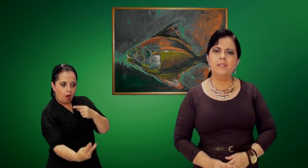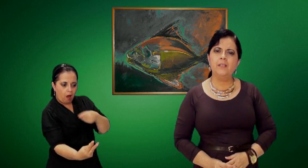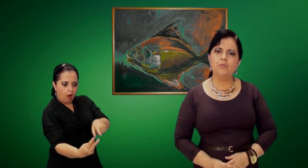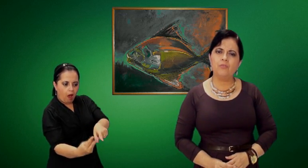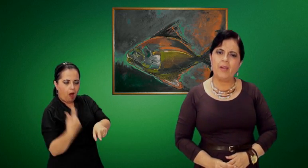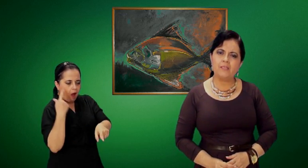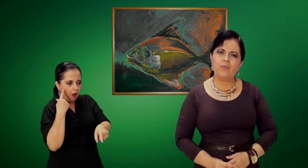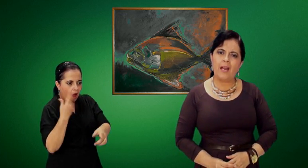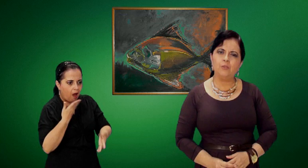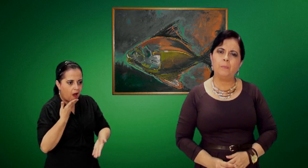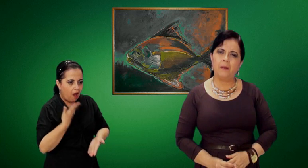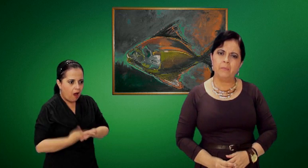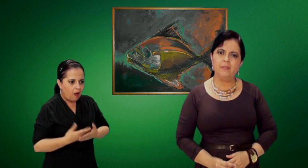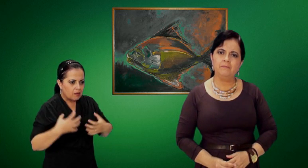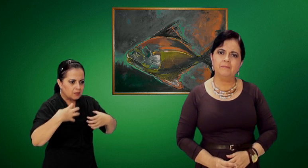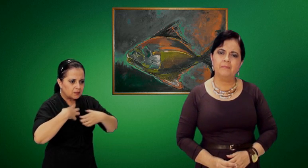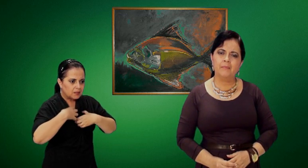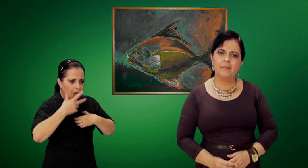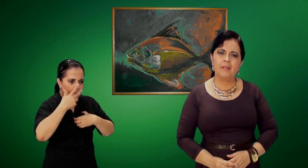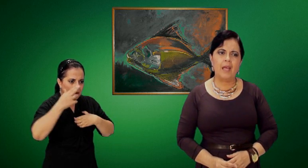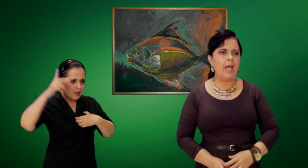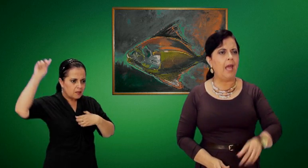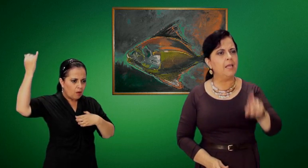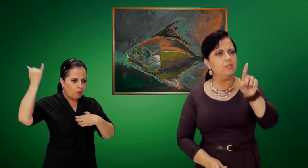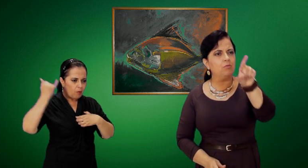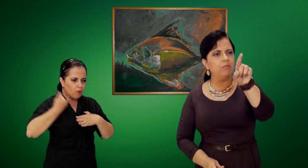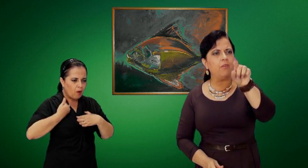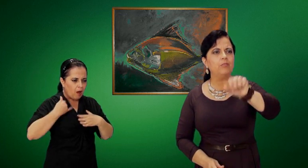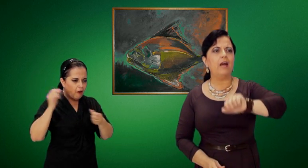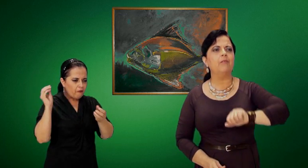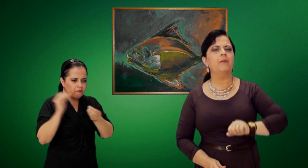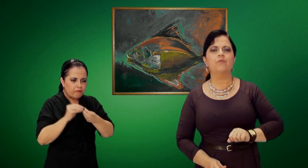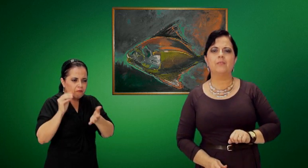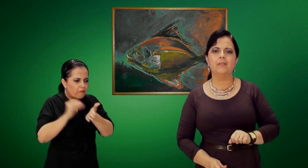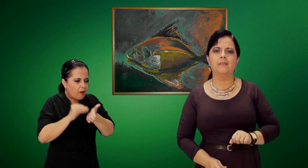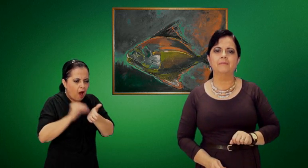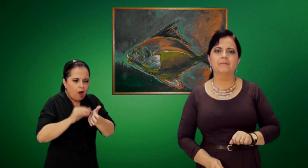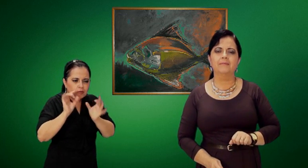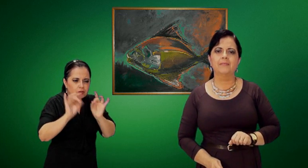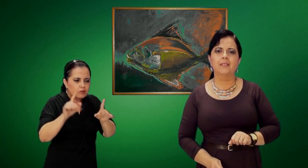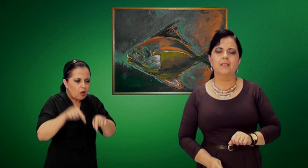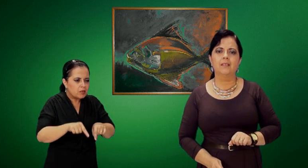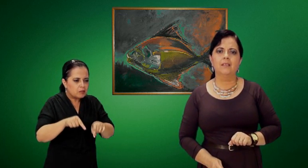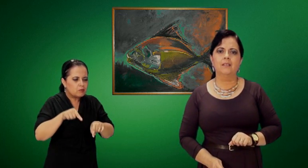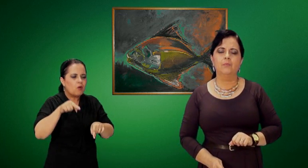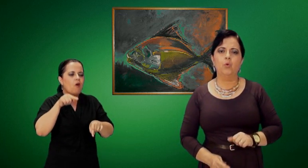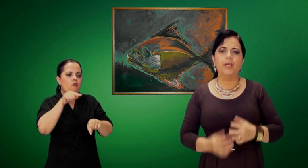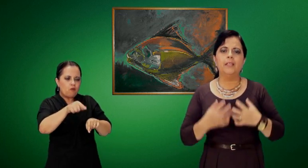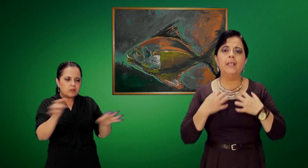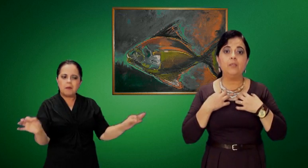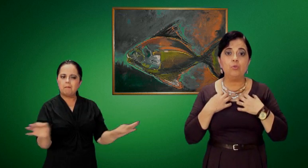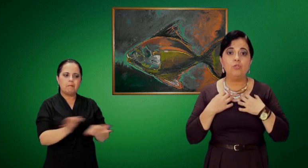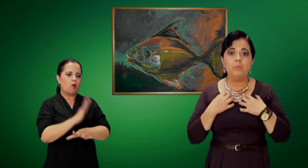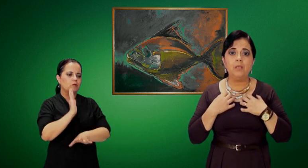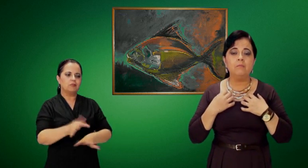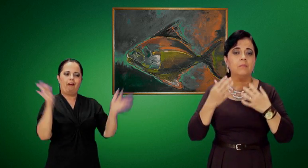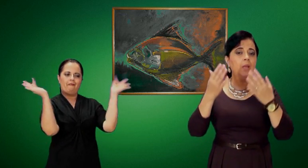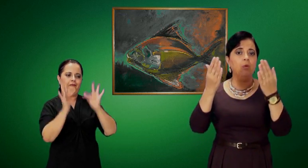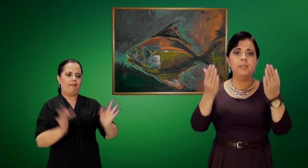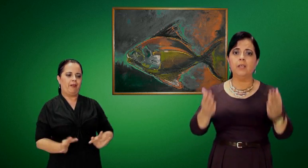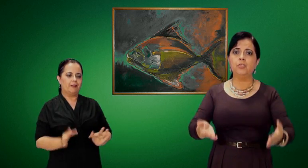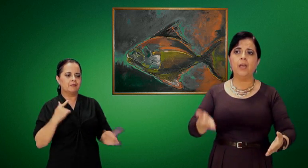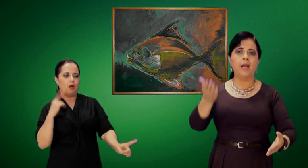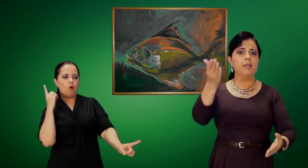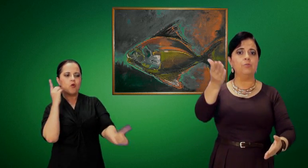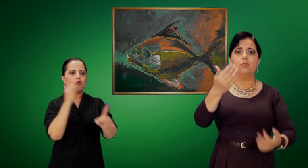foi como se Deus tivesse falado para mim: é isso que faltava para você. Porque dentro de mim